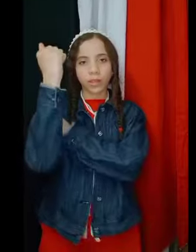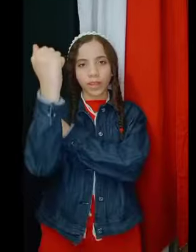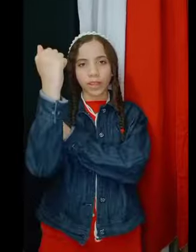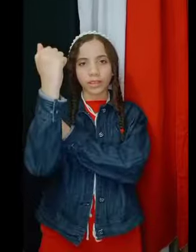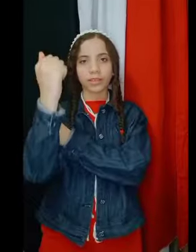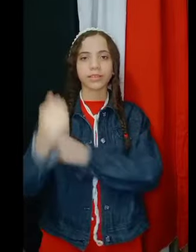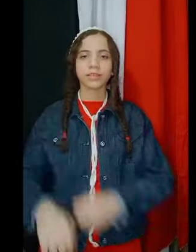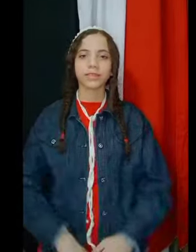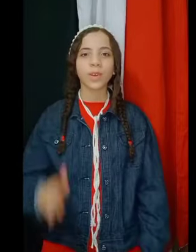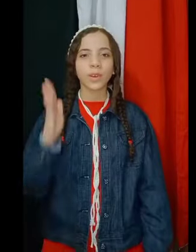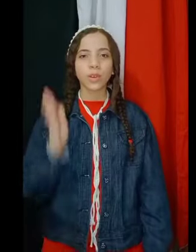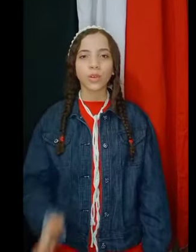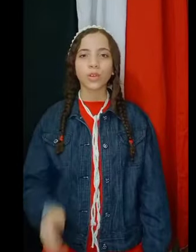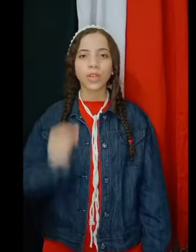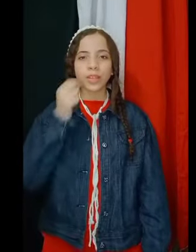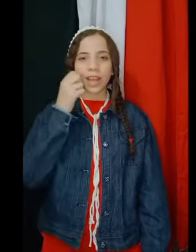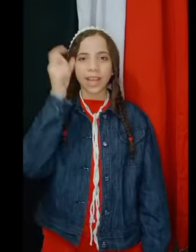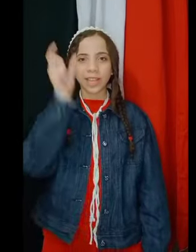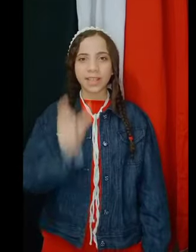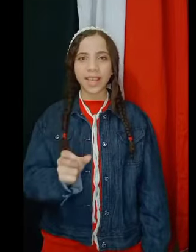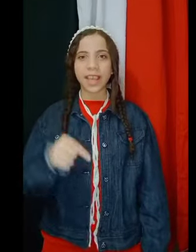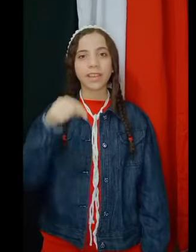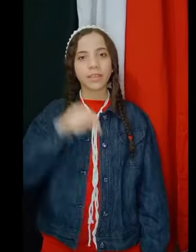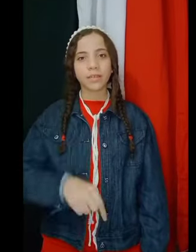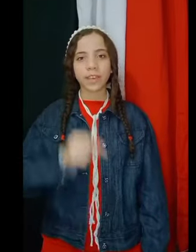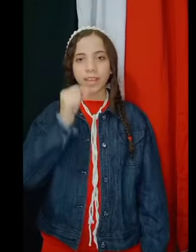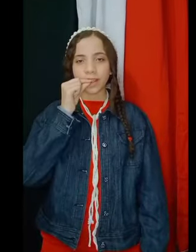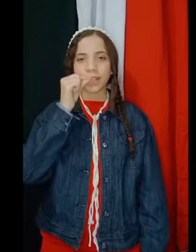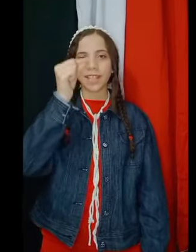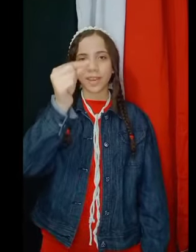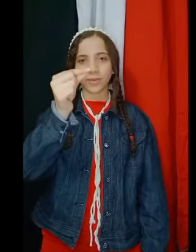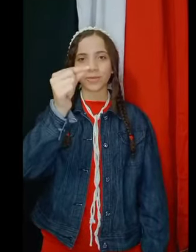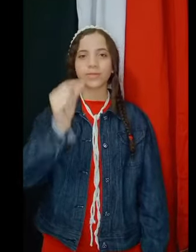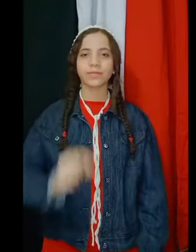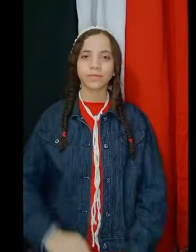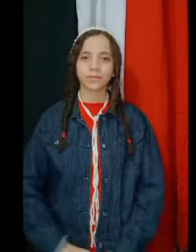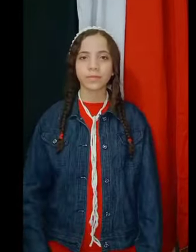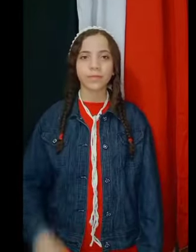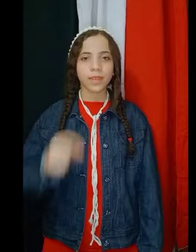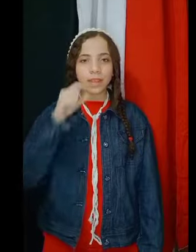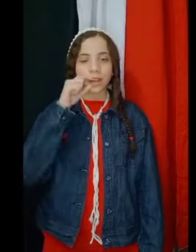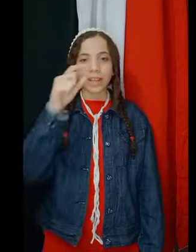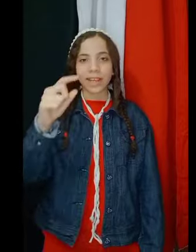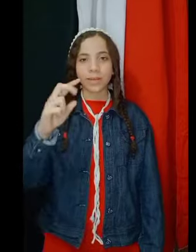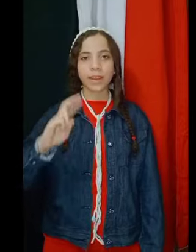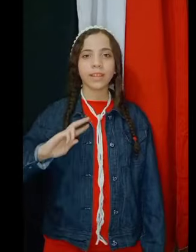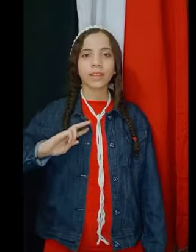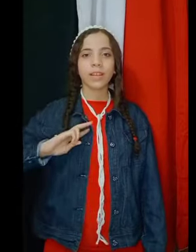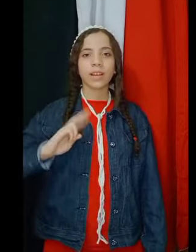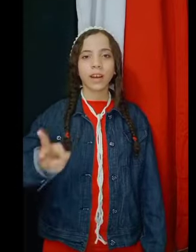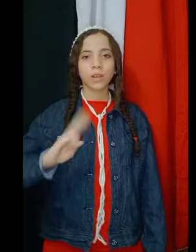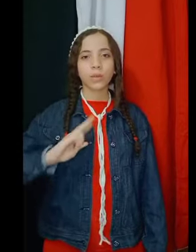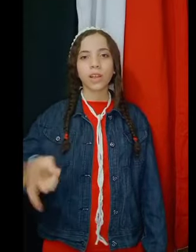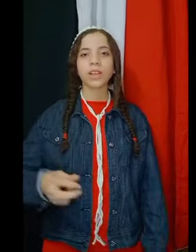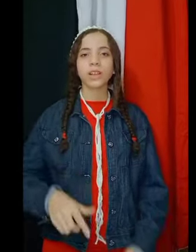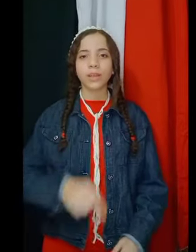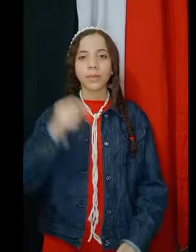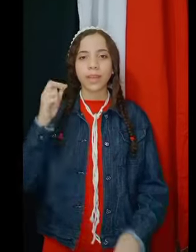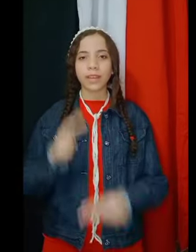قوياً، قدرة الإنسان في لسانه، الكلمات أقوى من